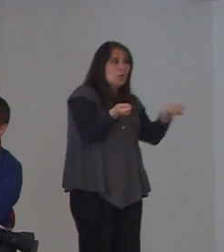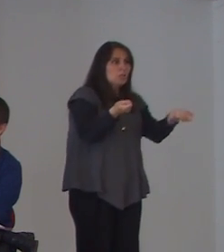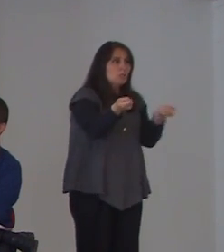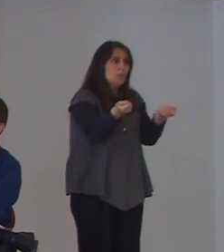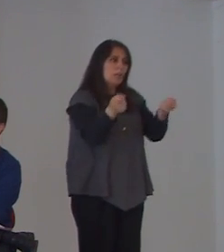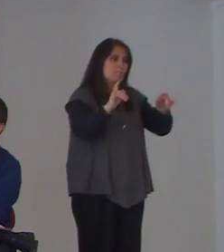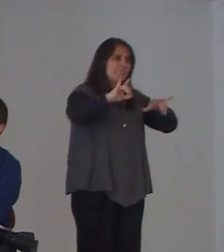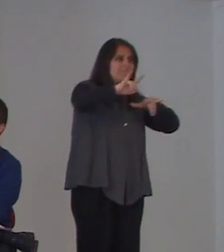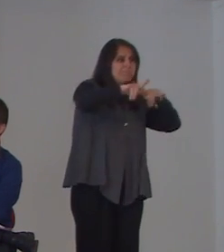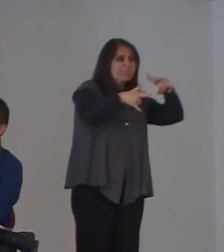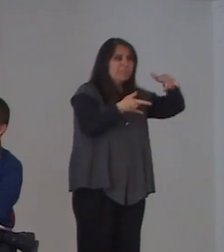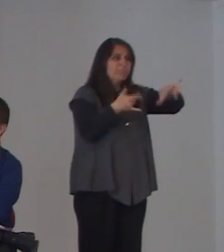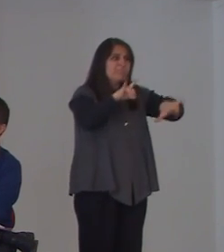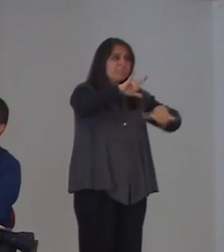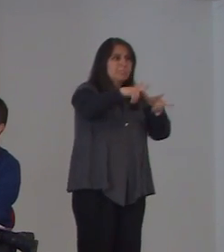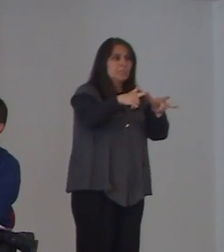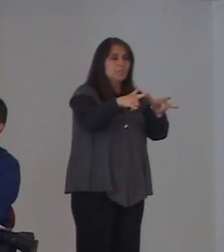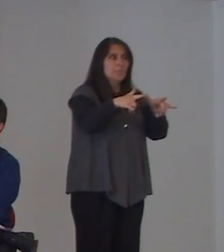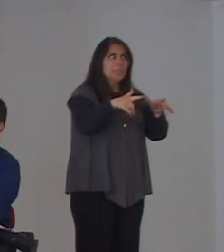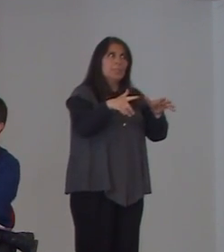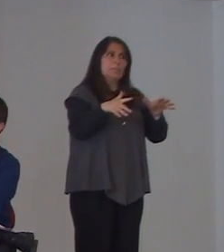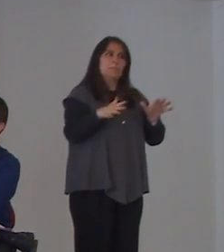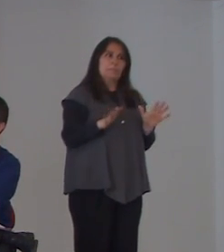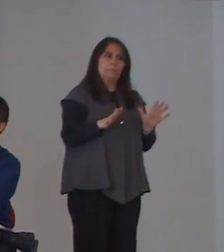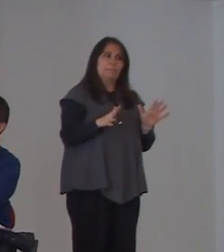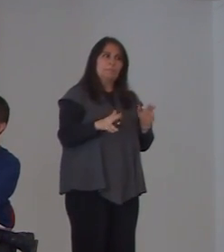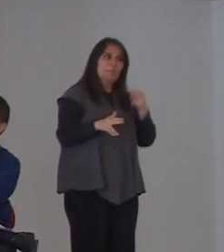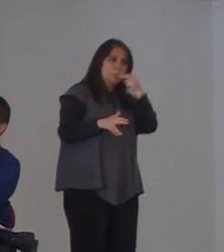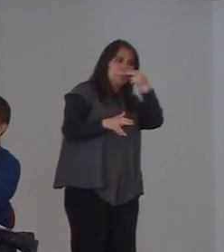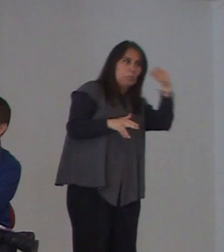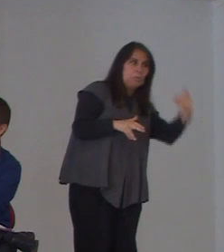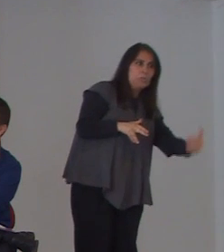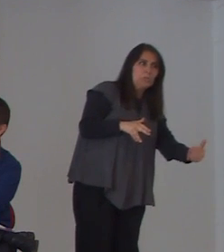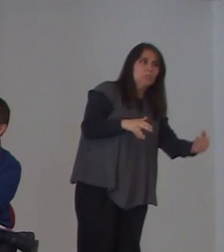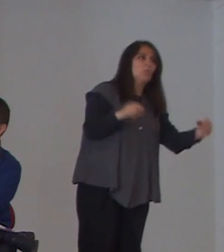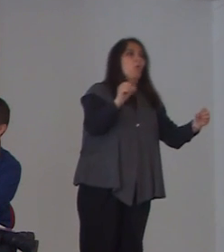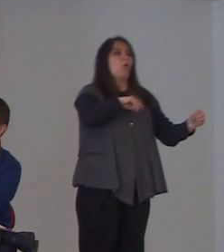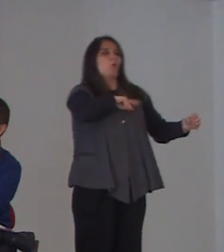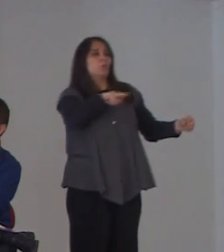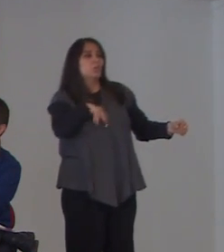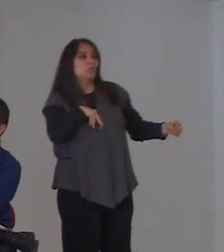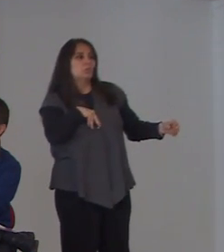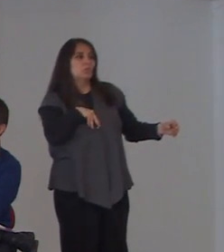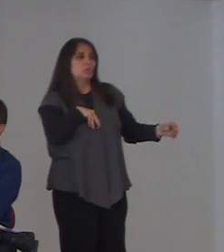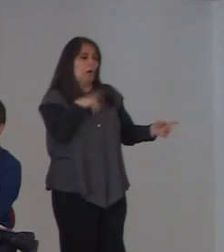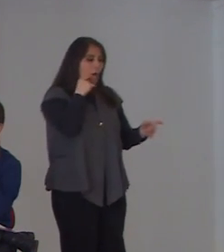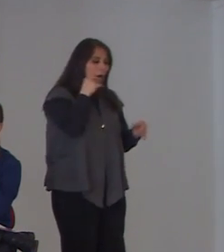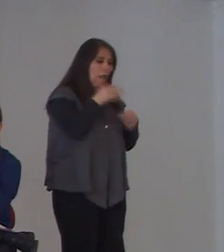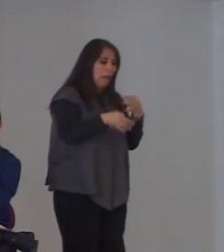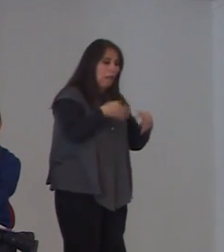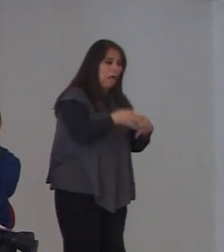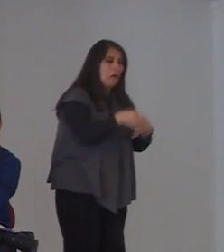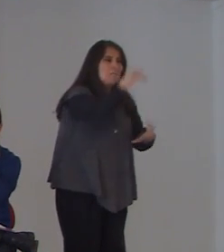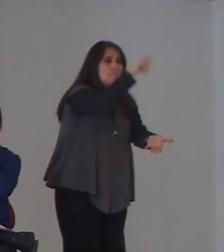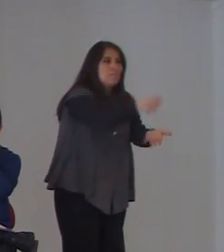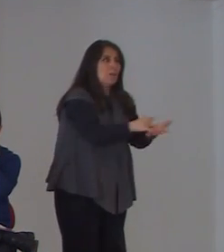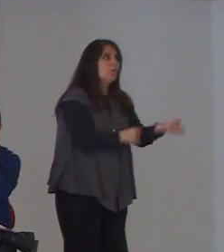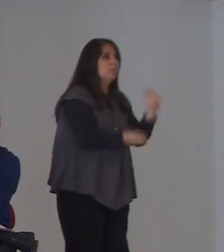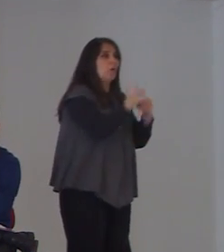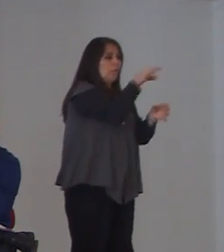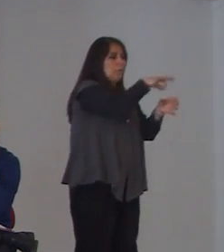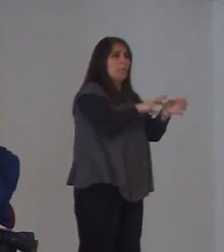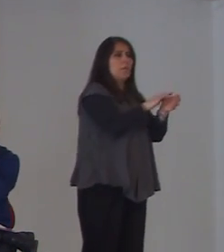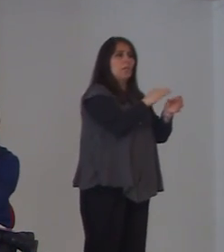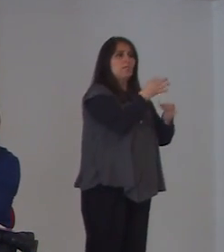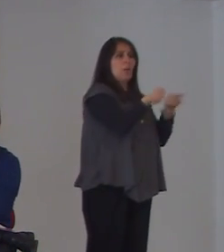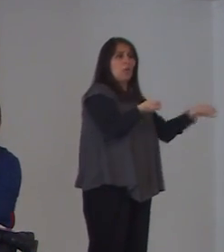niños o nosotros pues, comemos esa alimentación, igual nuestra semilla también va a pasar lo mismo, ¿sí? Eso es